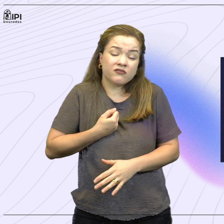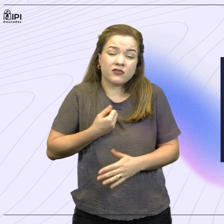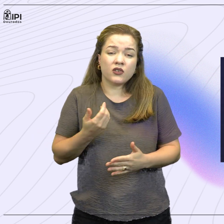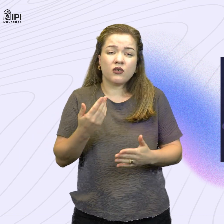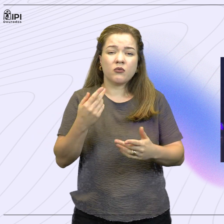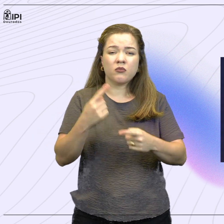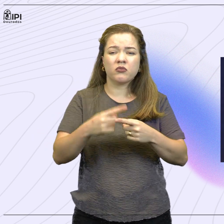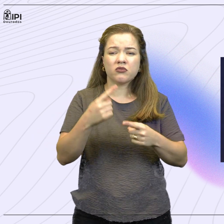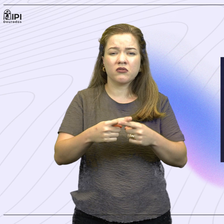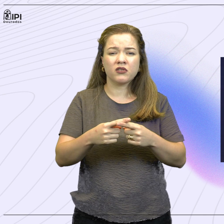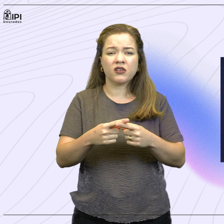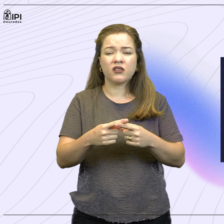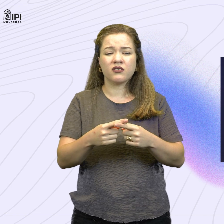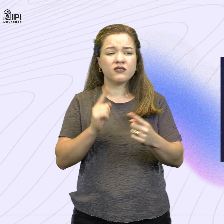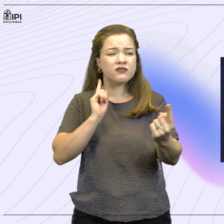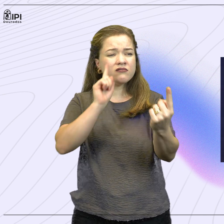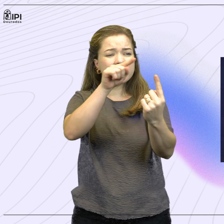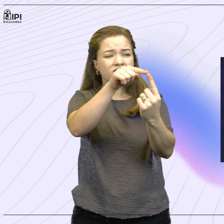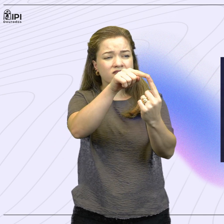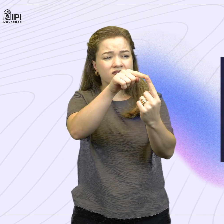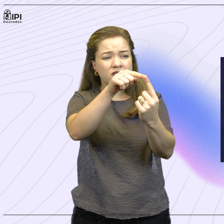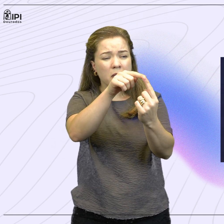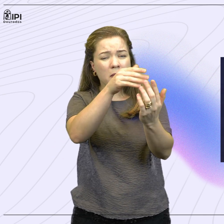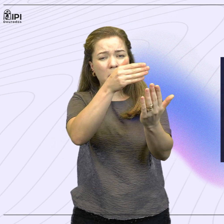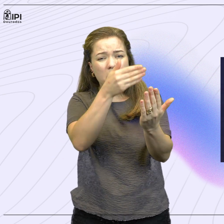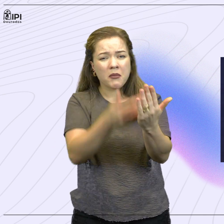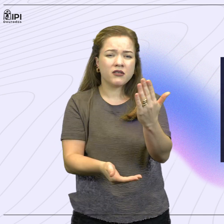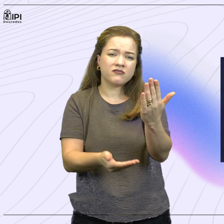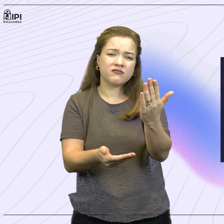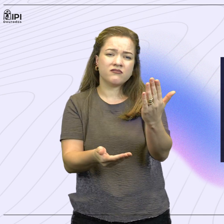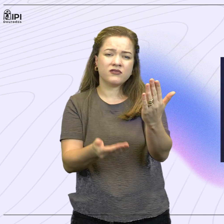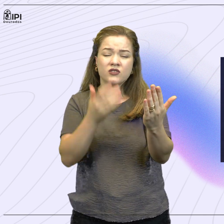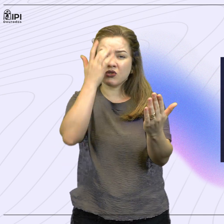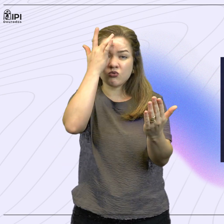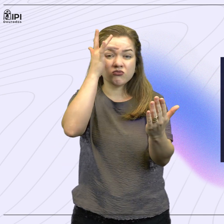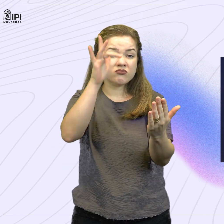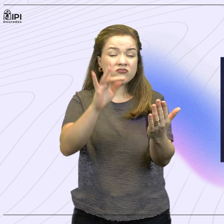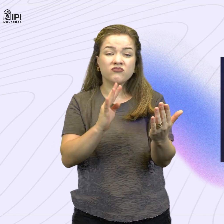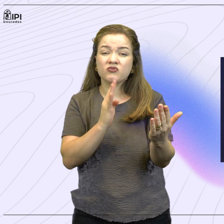estão perdendo o propósito, perdendo essa